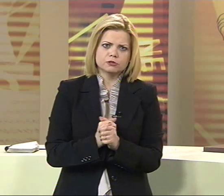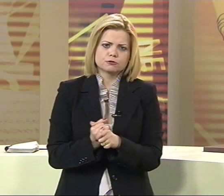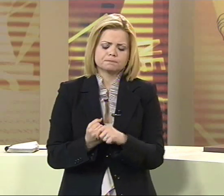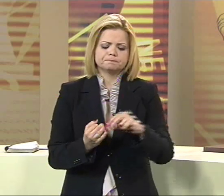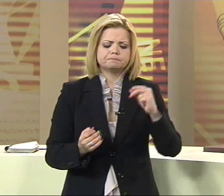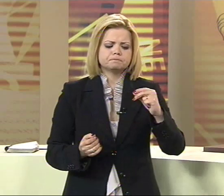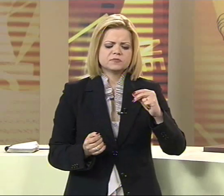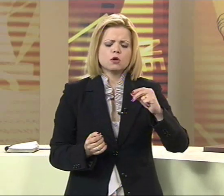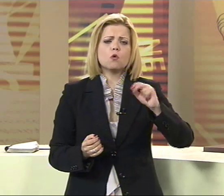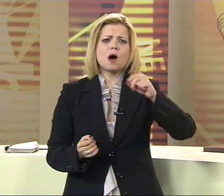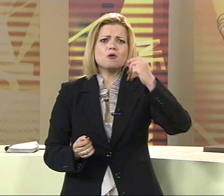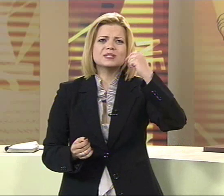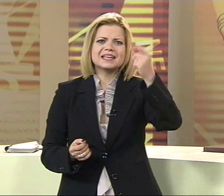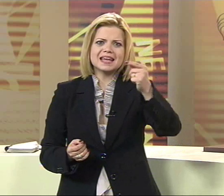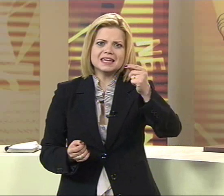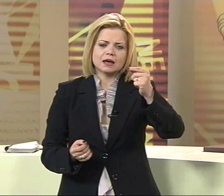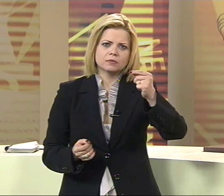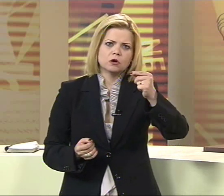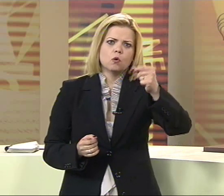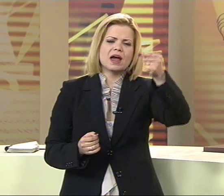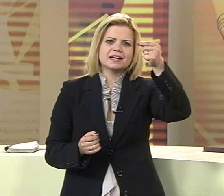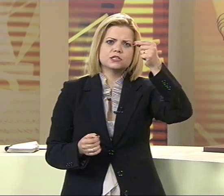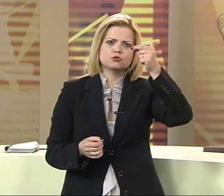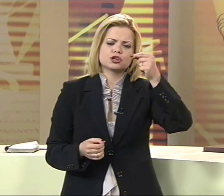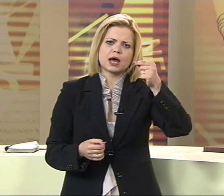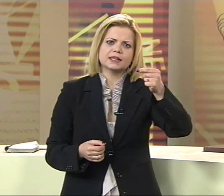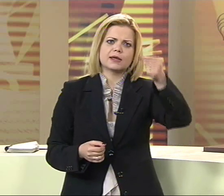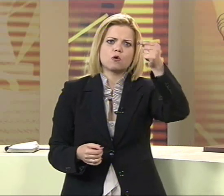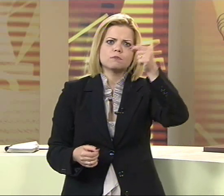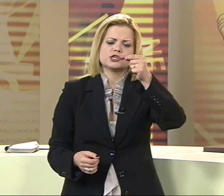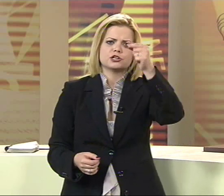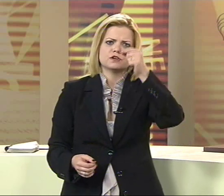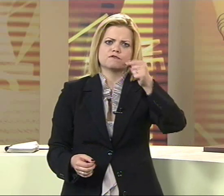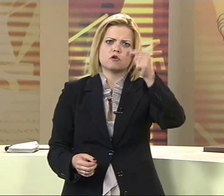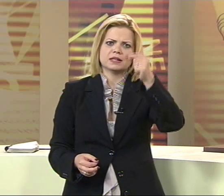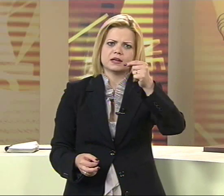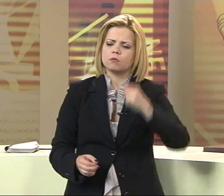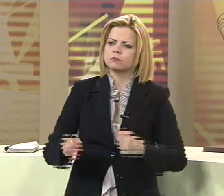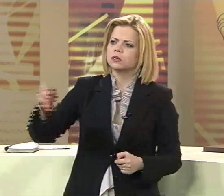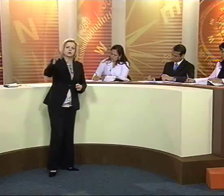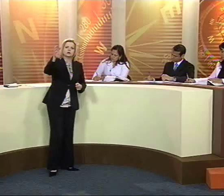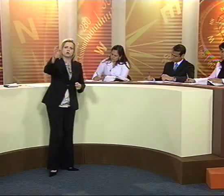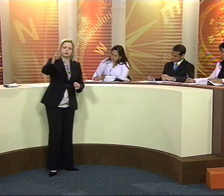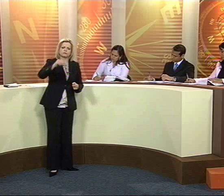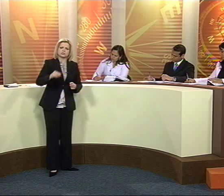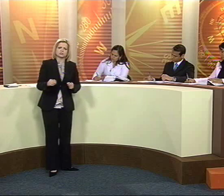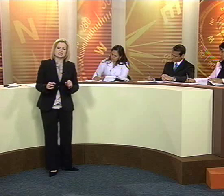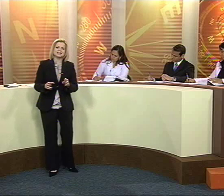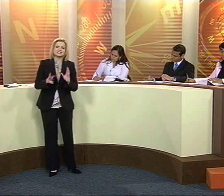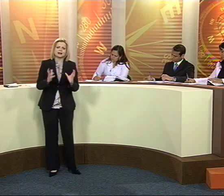amigos, qual seria o requisito de caráter objetivo ou material? Conto para vocês. Ele se